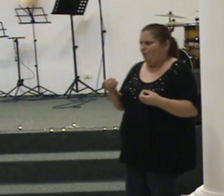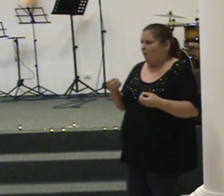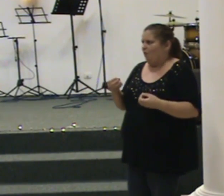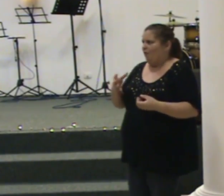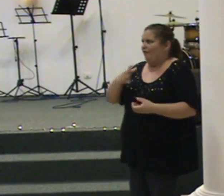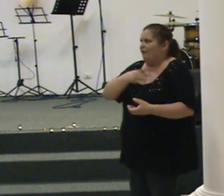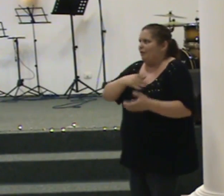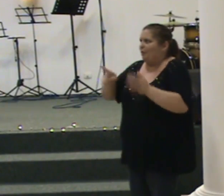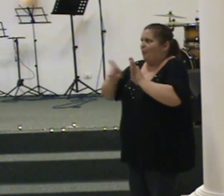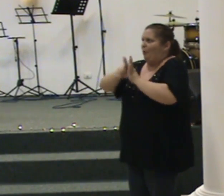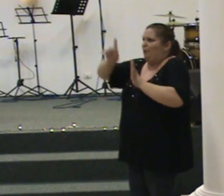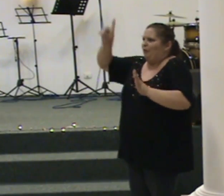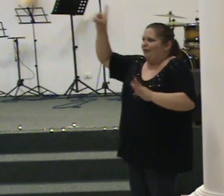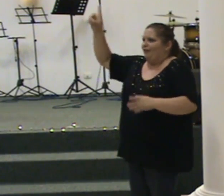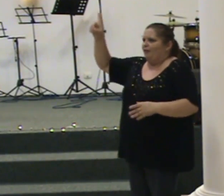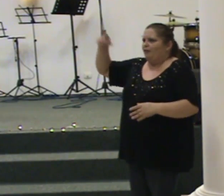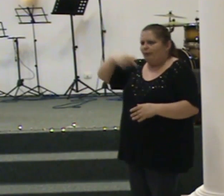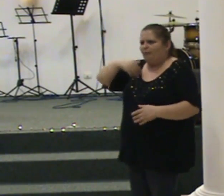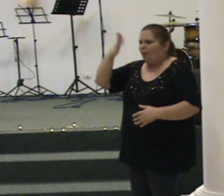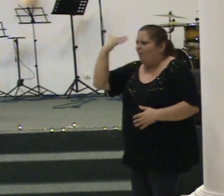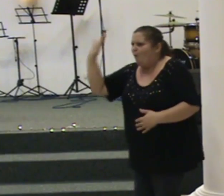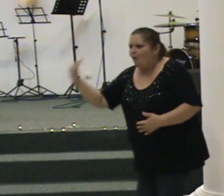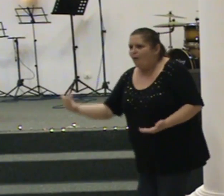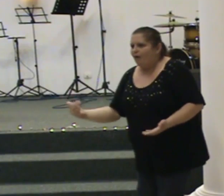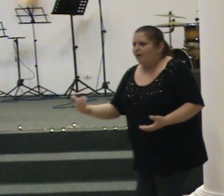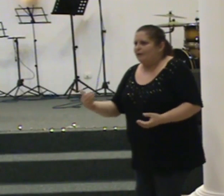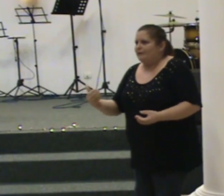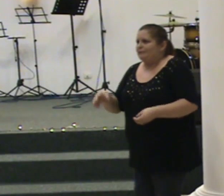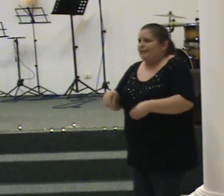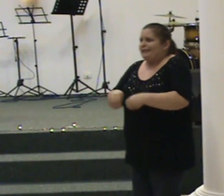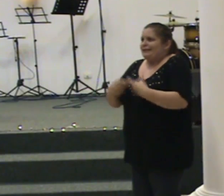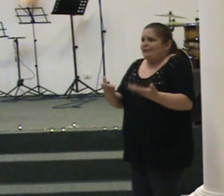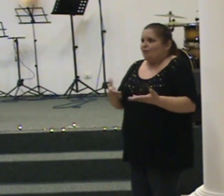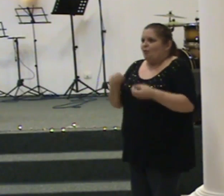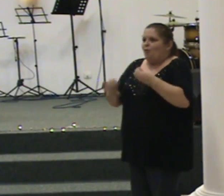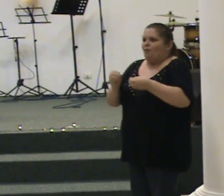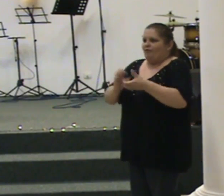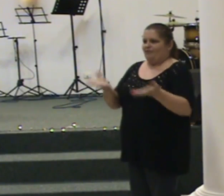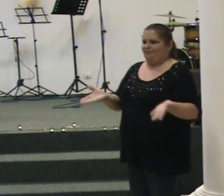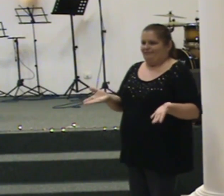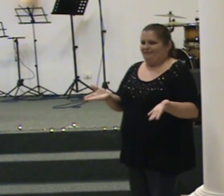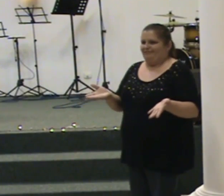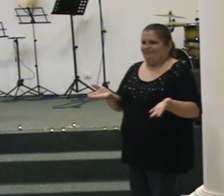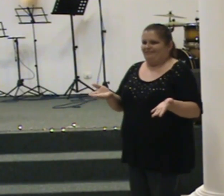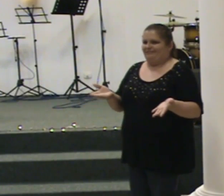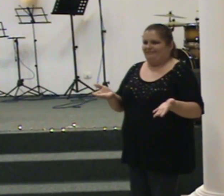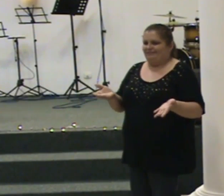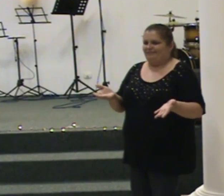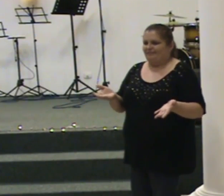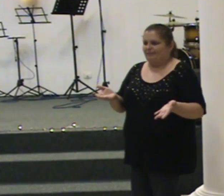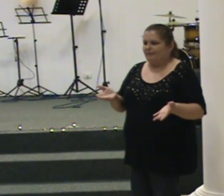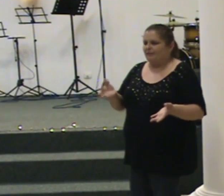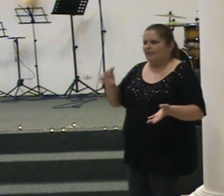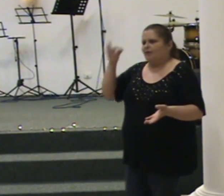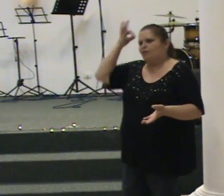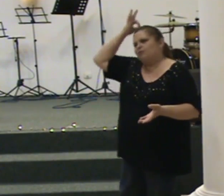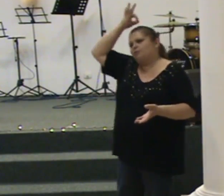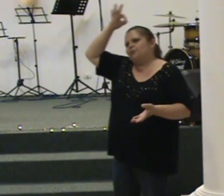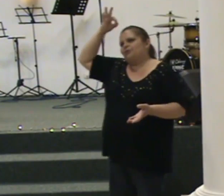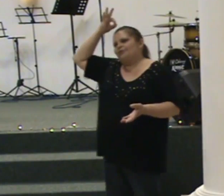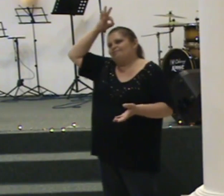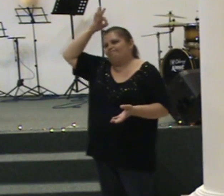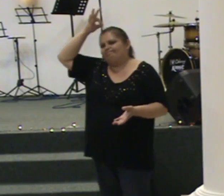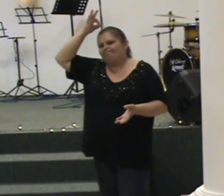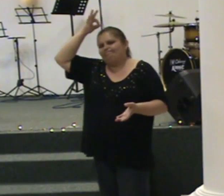do Altíssimo, é uma honra muito grande, mas como é que pode ser isso? Quando o Espírito de Deus, o